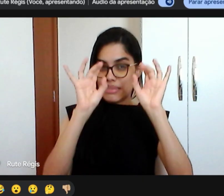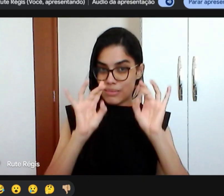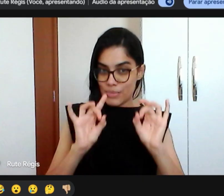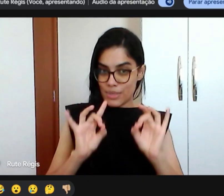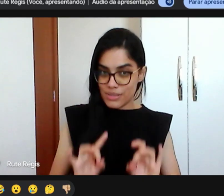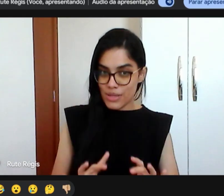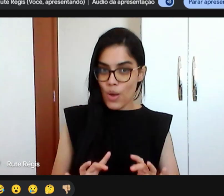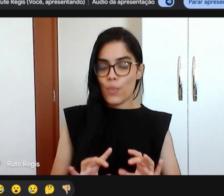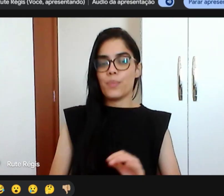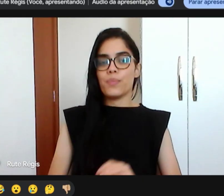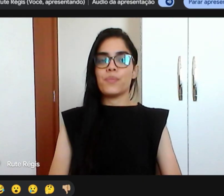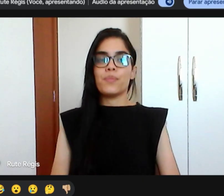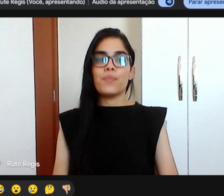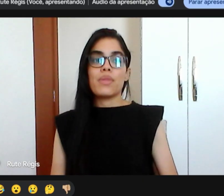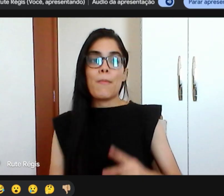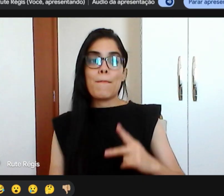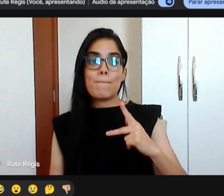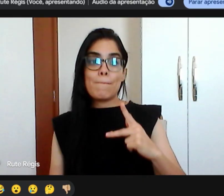especial.